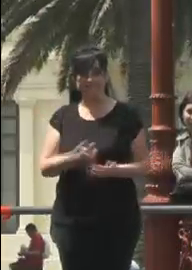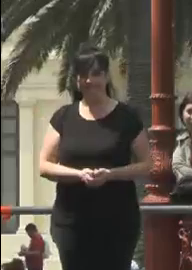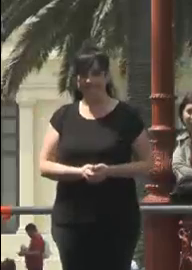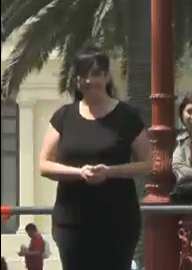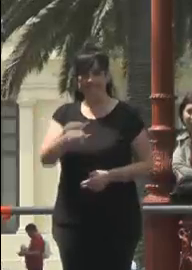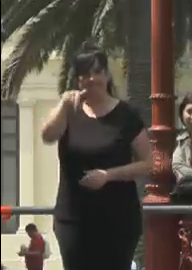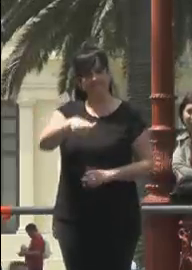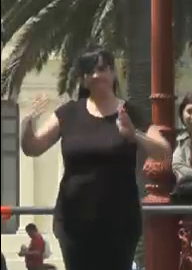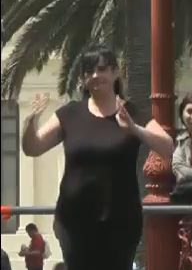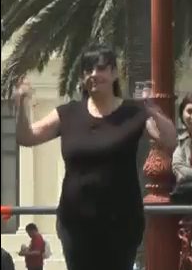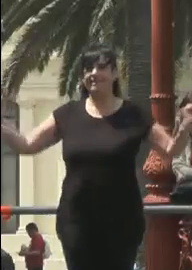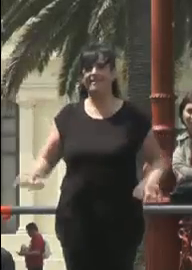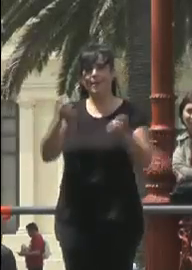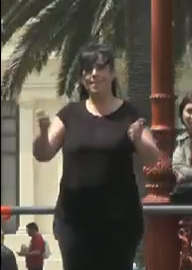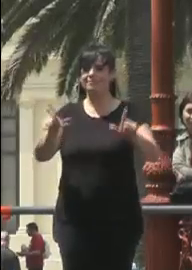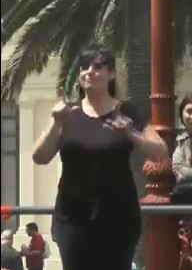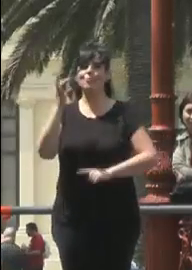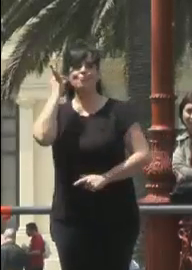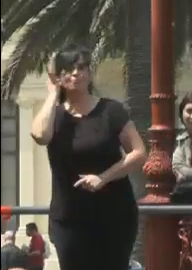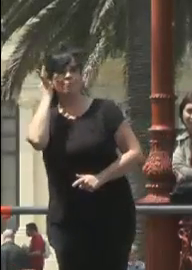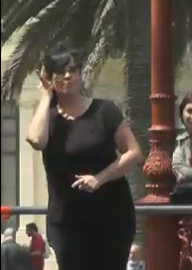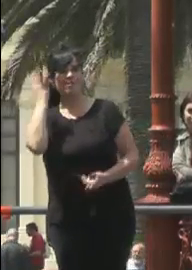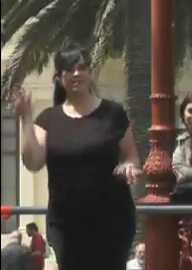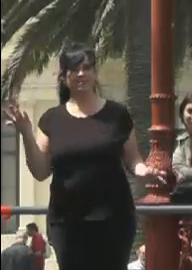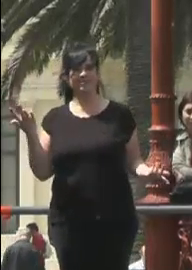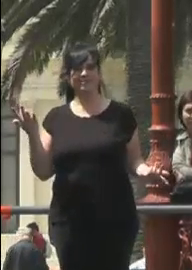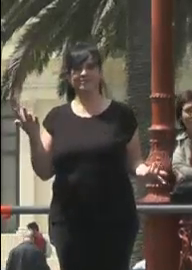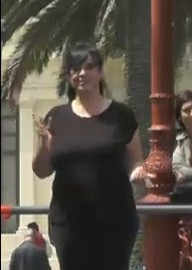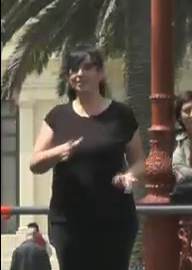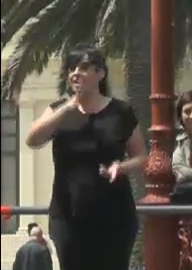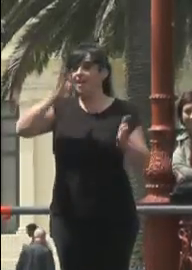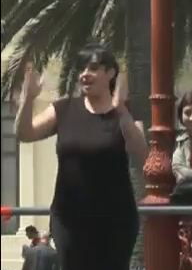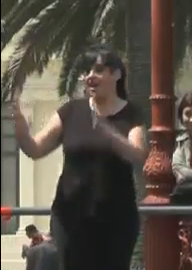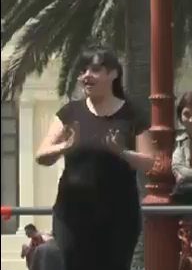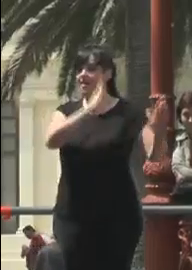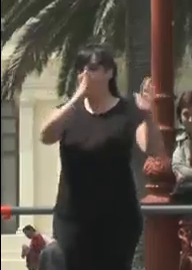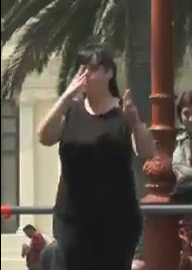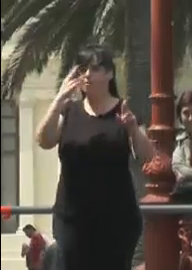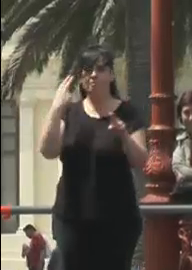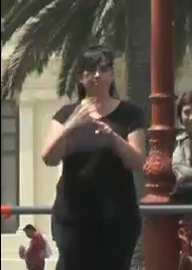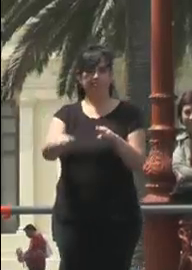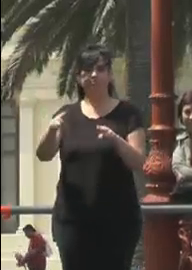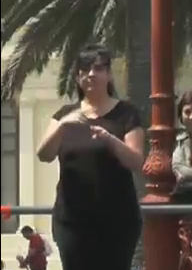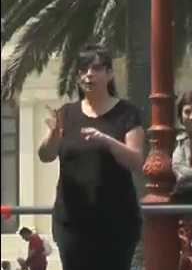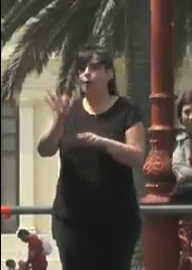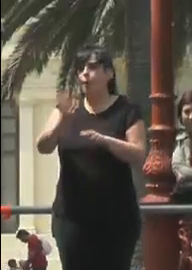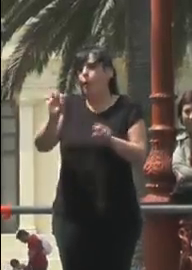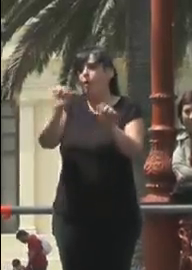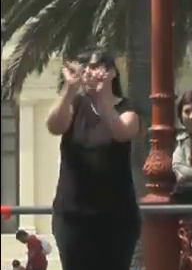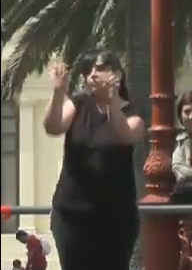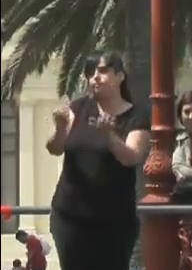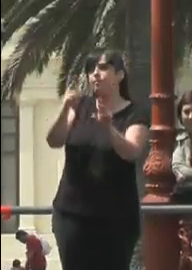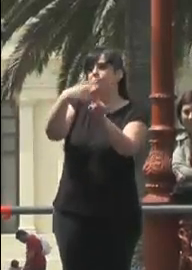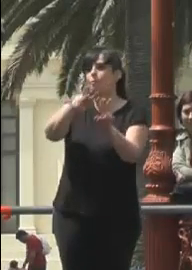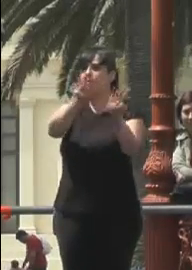a campaña das mulleres. Non hai un novo tempo político, ningunha nova política, ningún